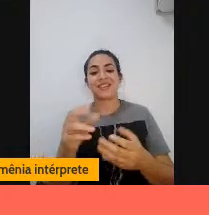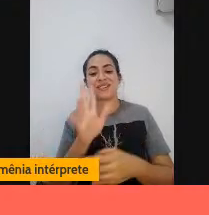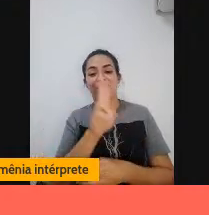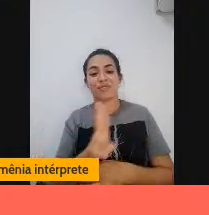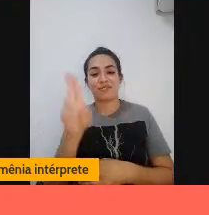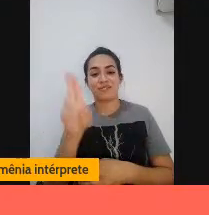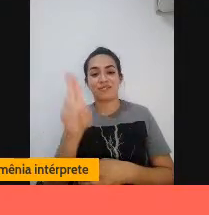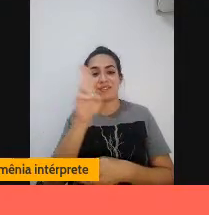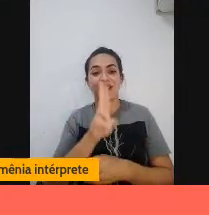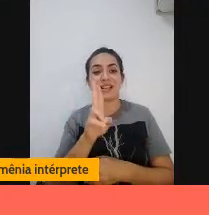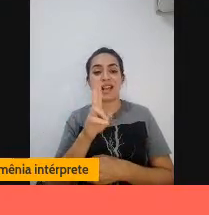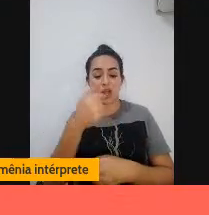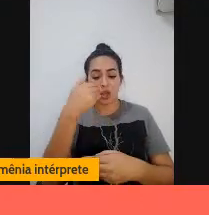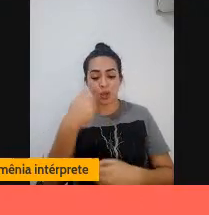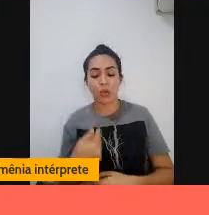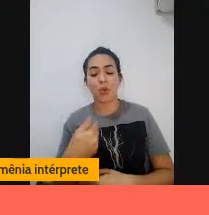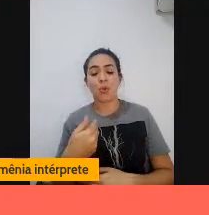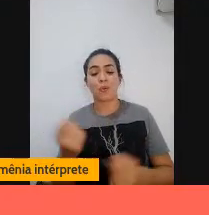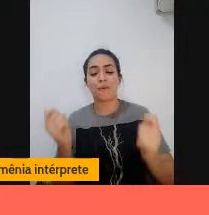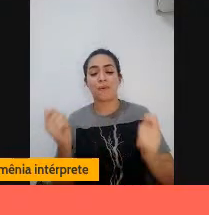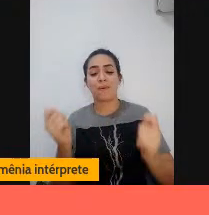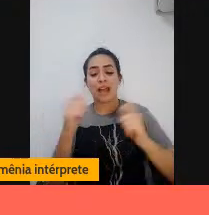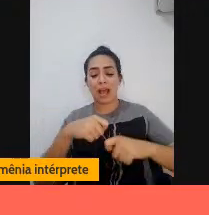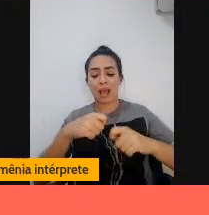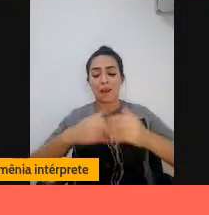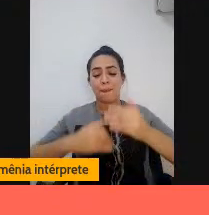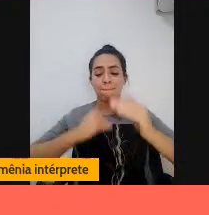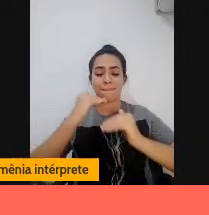possa me desenvolver